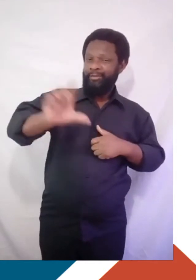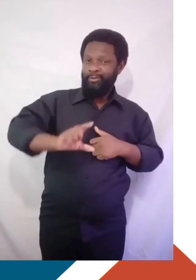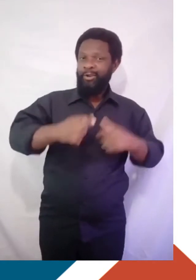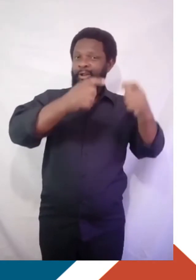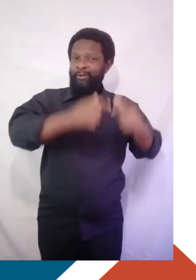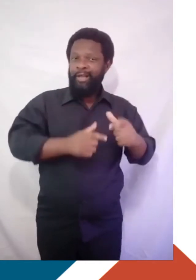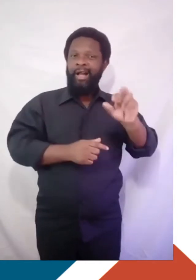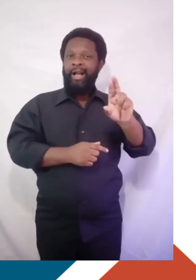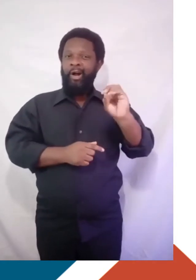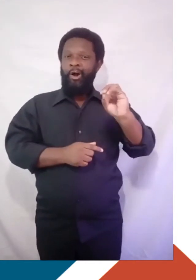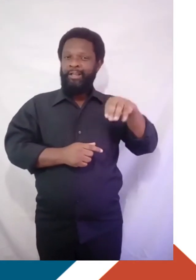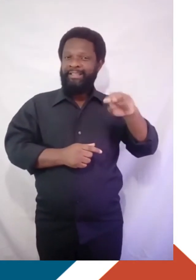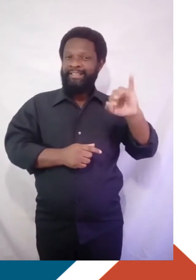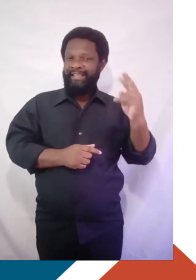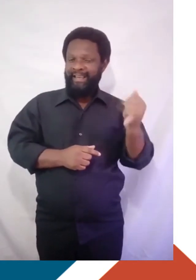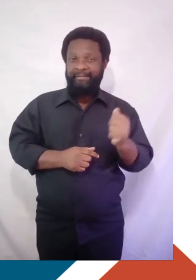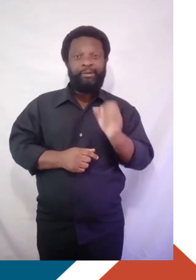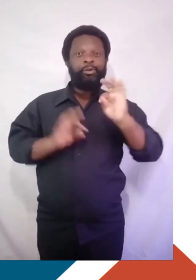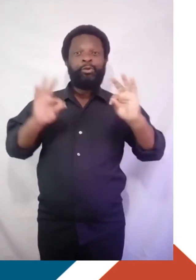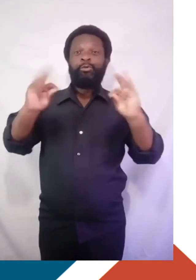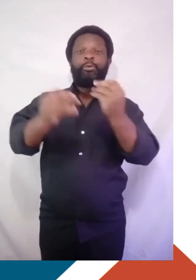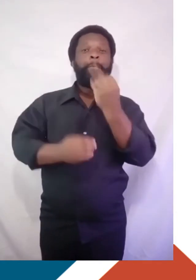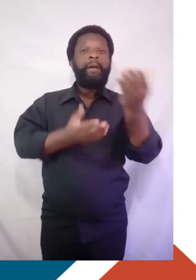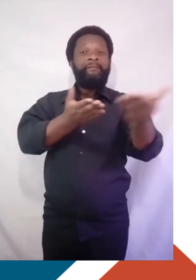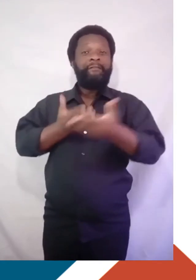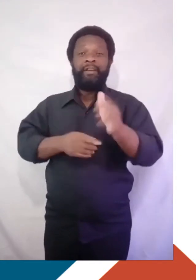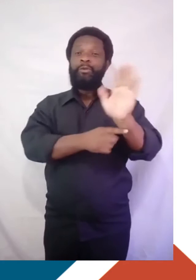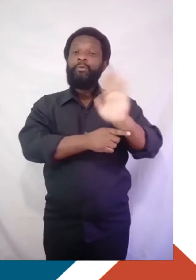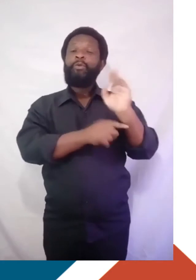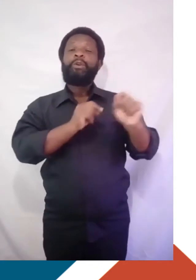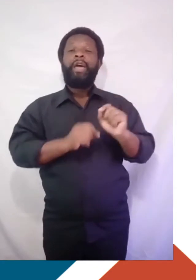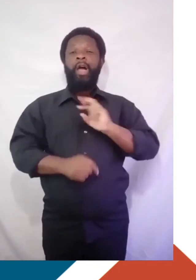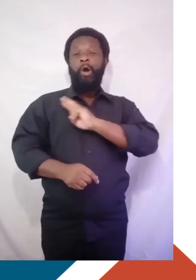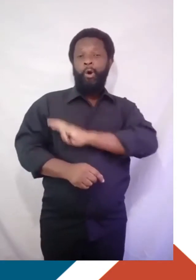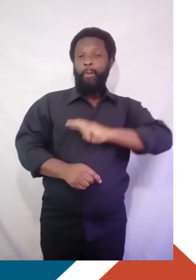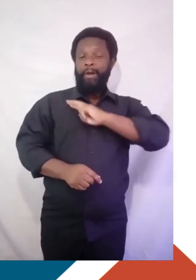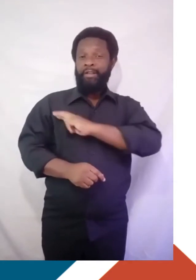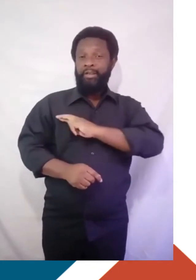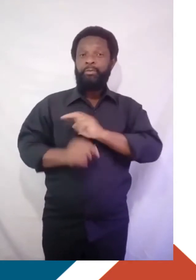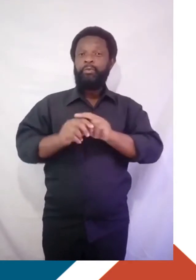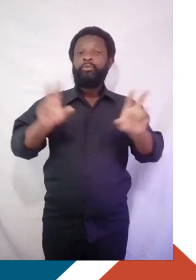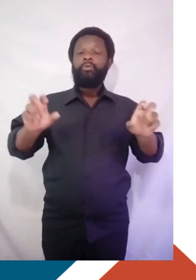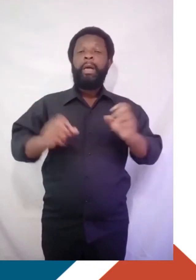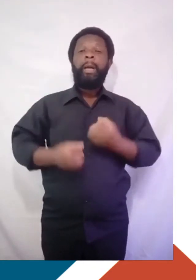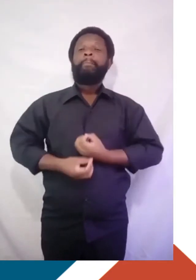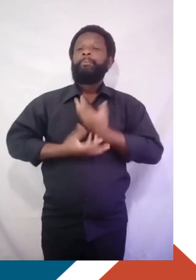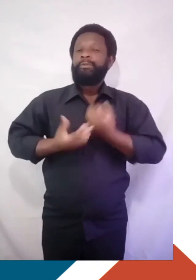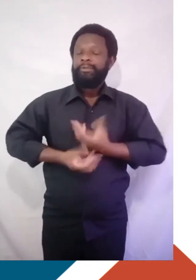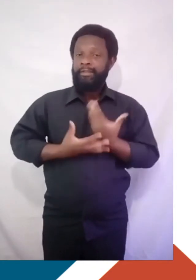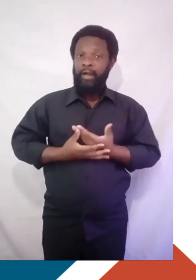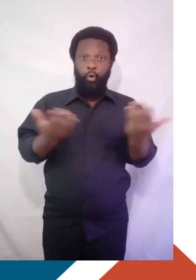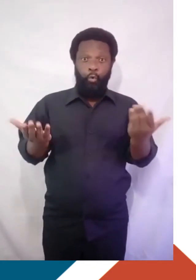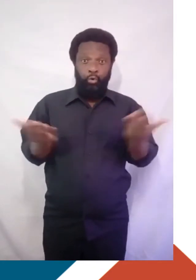da Rocinha. Sejam muito bem-vindos ao vídeo sobre o romantismo brasileiro, poesia. Hoje veremos as